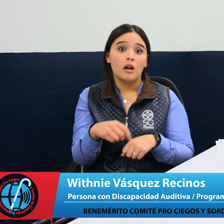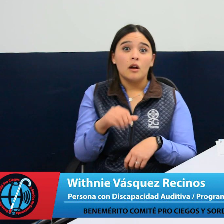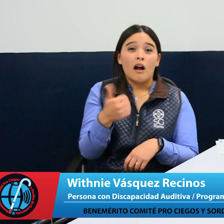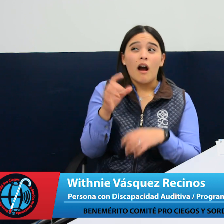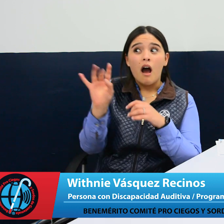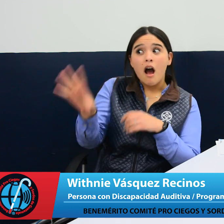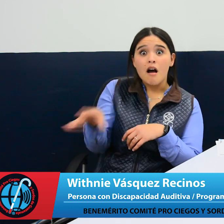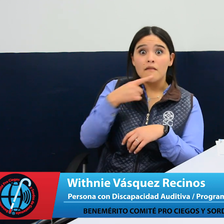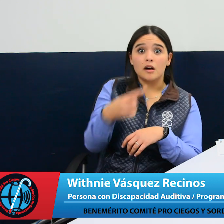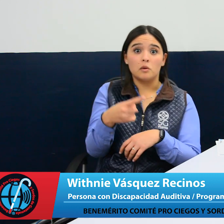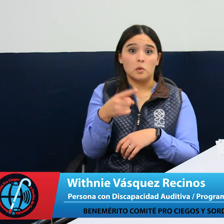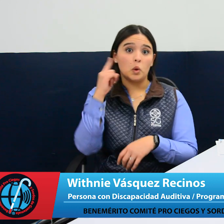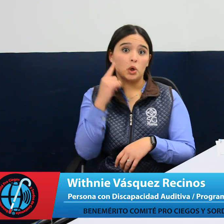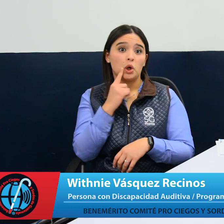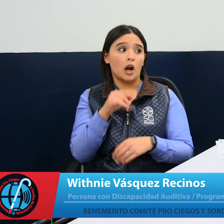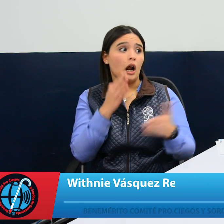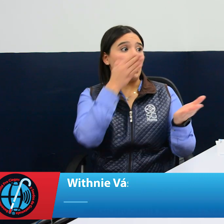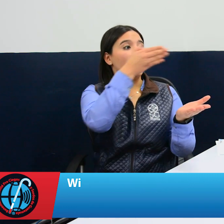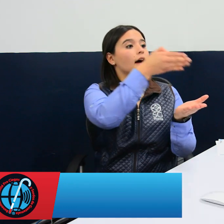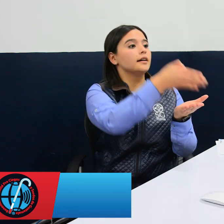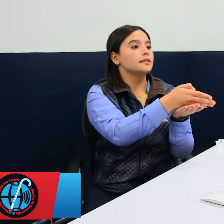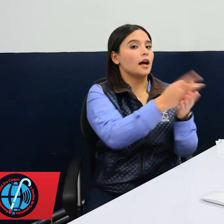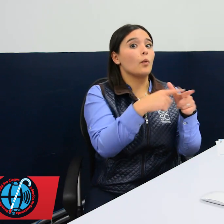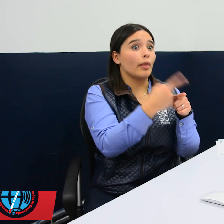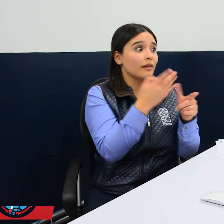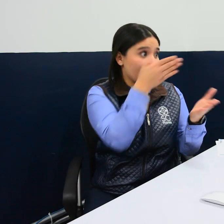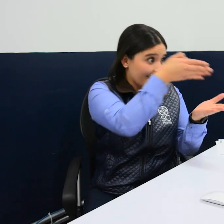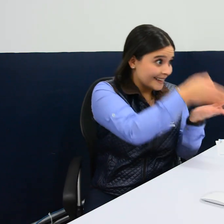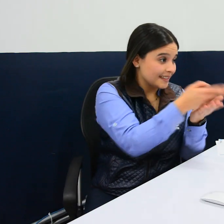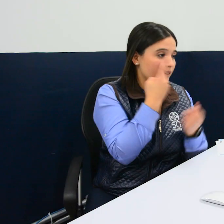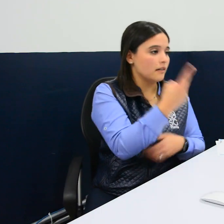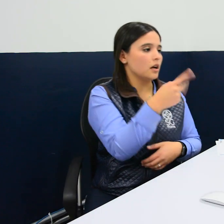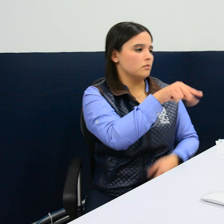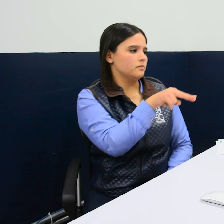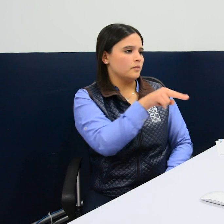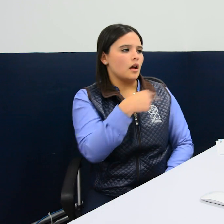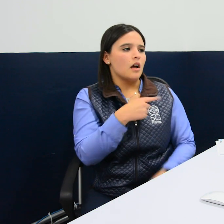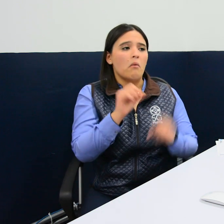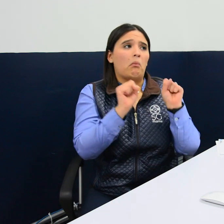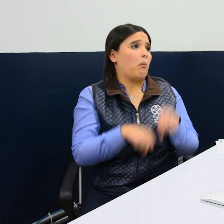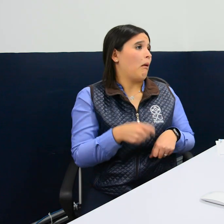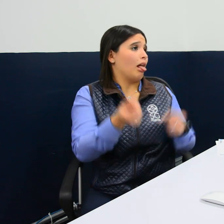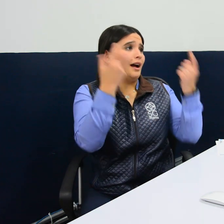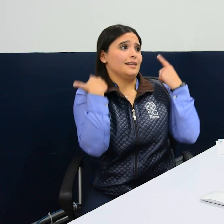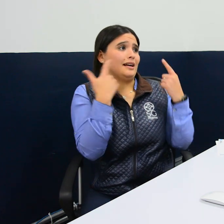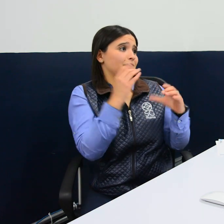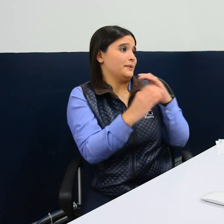manos. Algunas veces los rechazan cuando ustedes llegan y ven que son